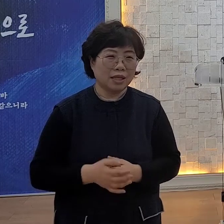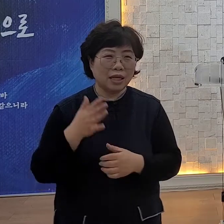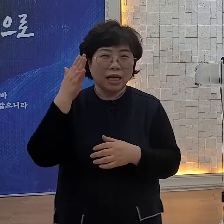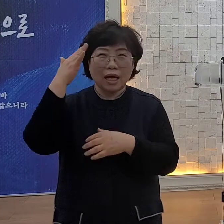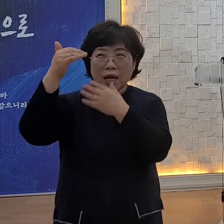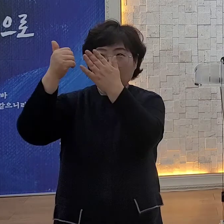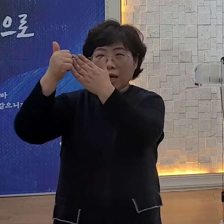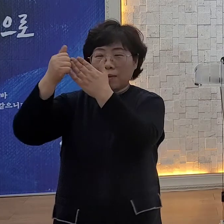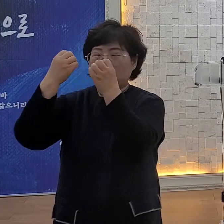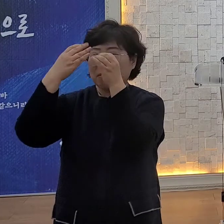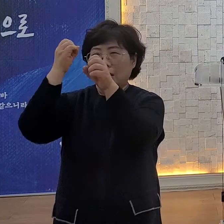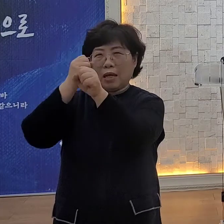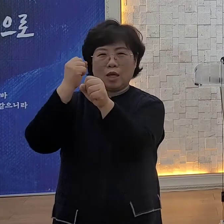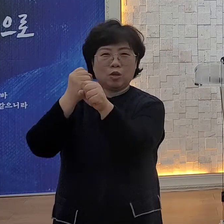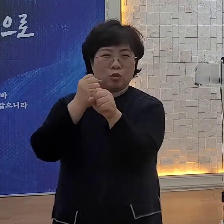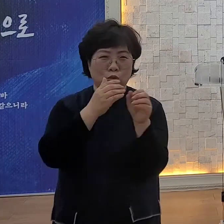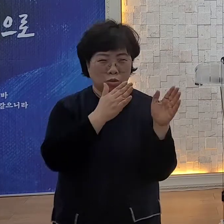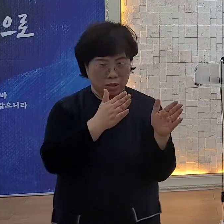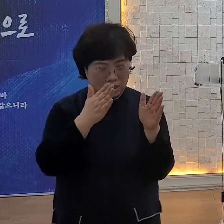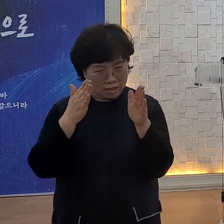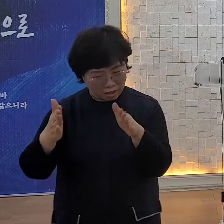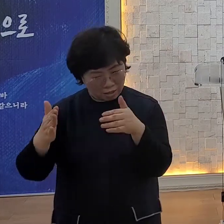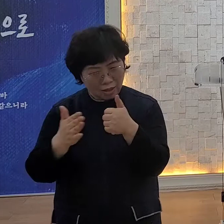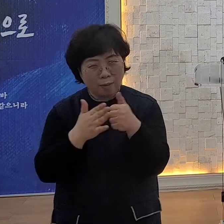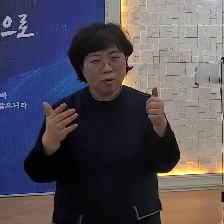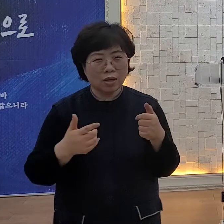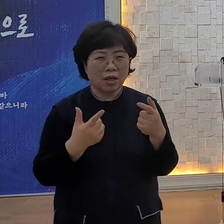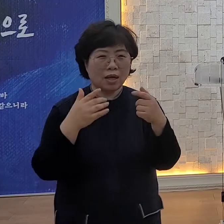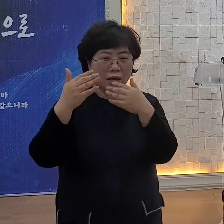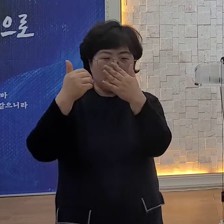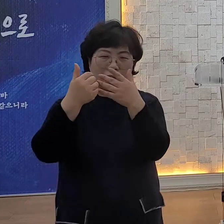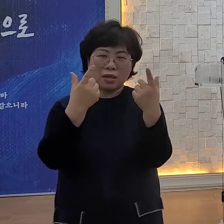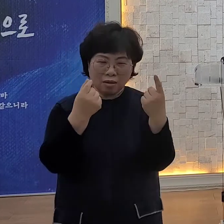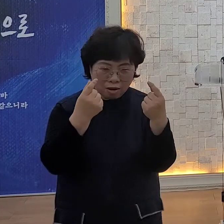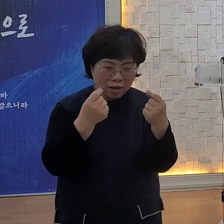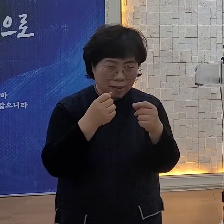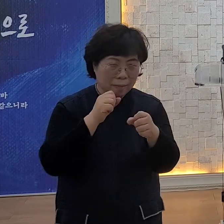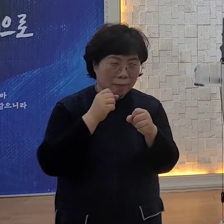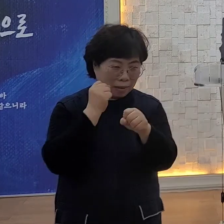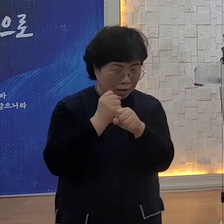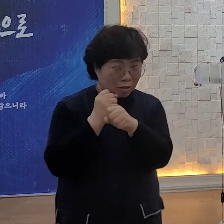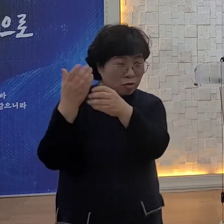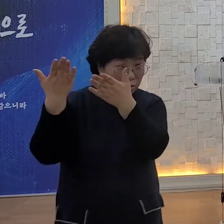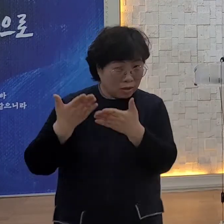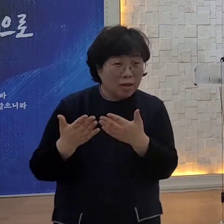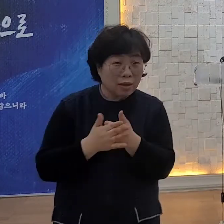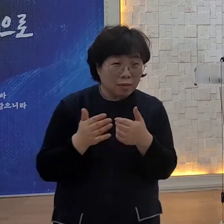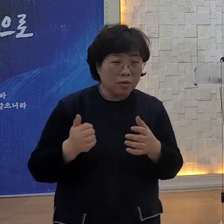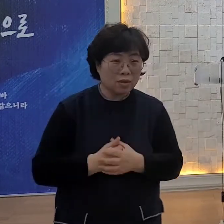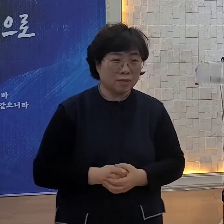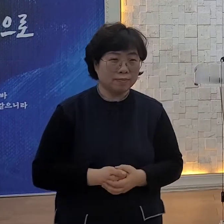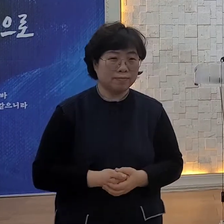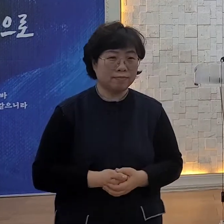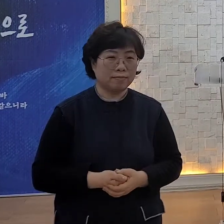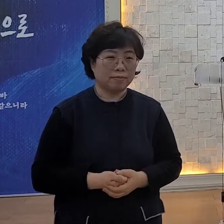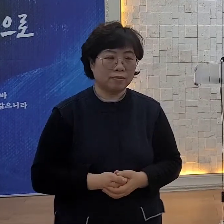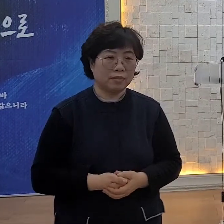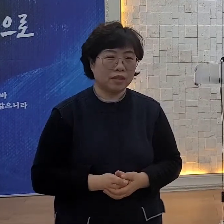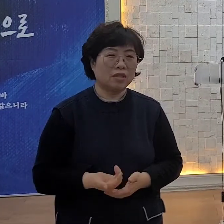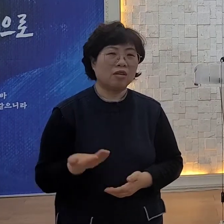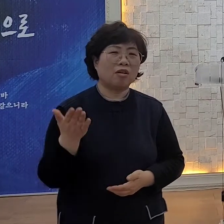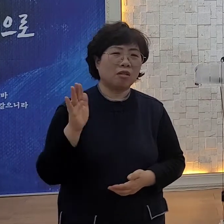것이고 하나님이 처음부터 그렇게 만드신 거예요. 그런데 여러분